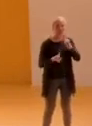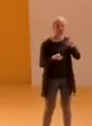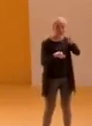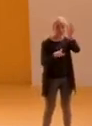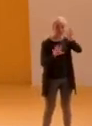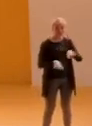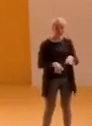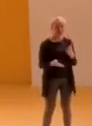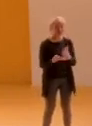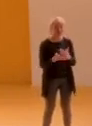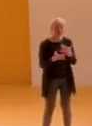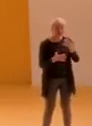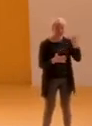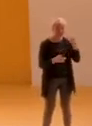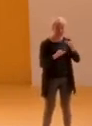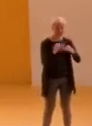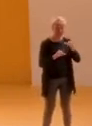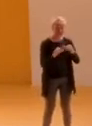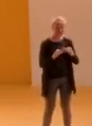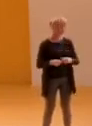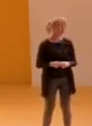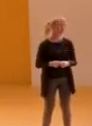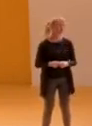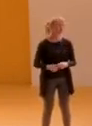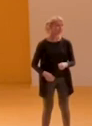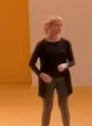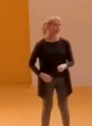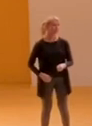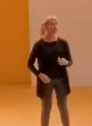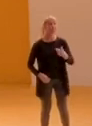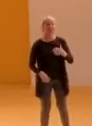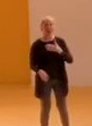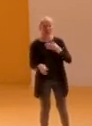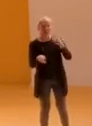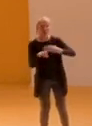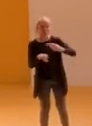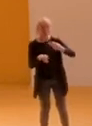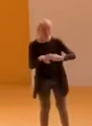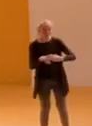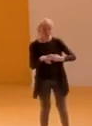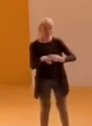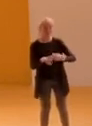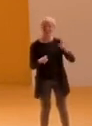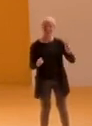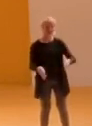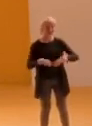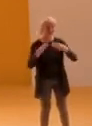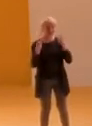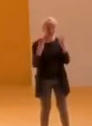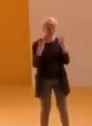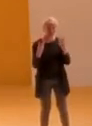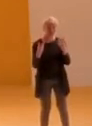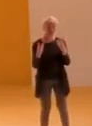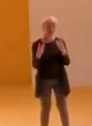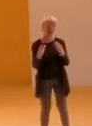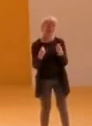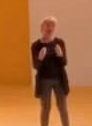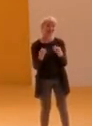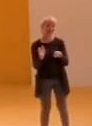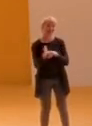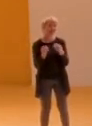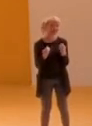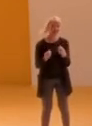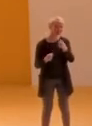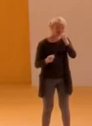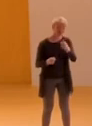lat Innymi słowy i mamy chorobę która jest najważniejsza jeśli chodzi o pieniądz nie ma